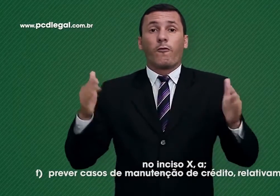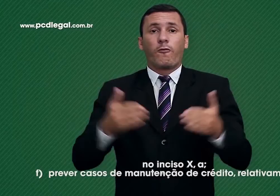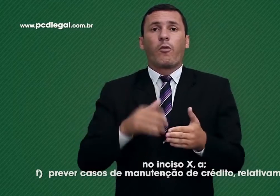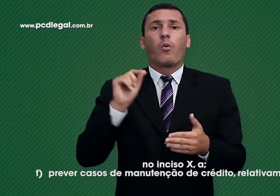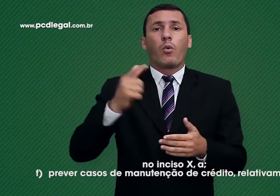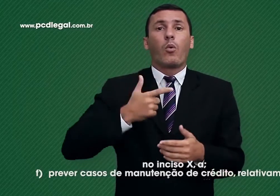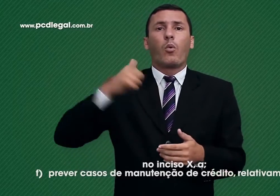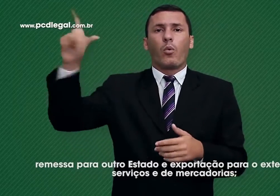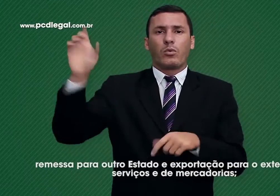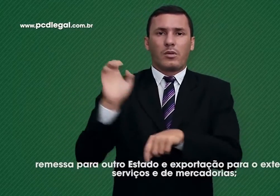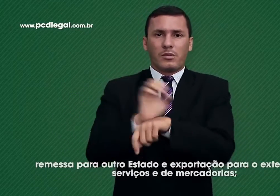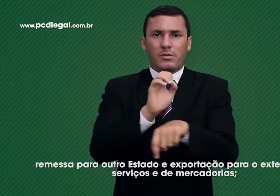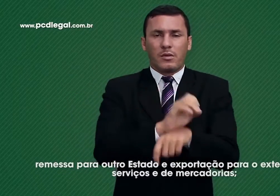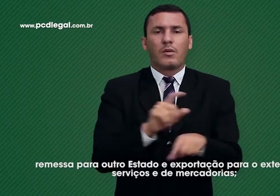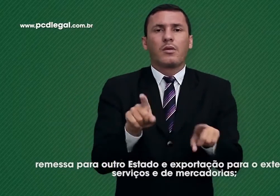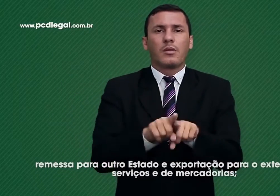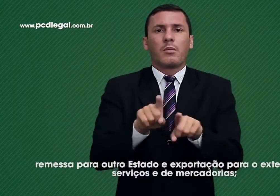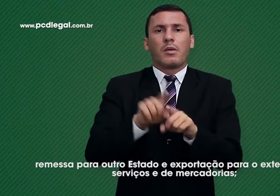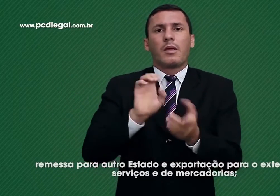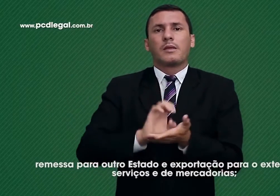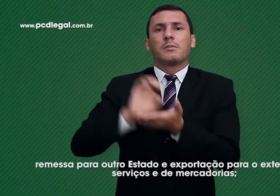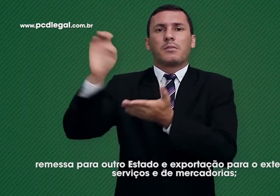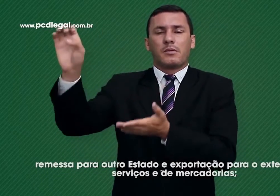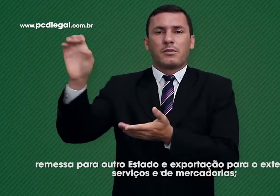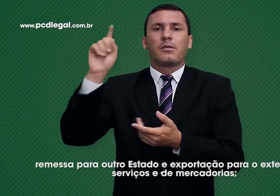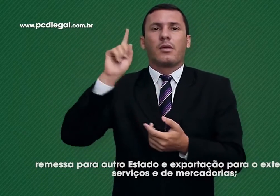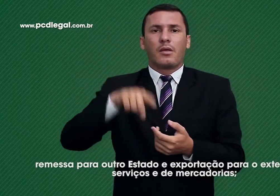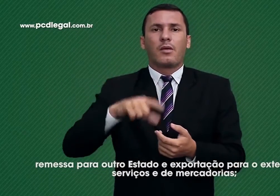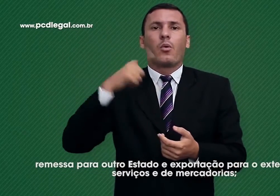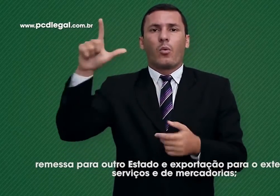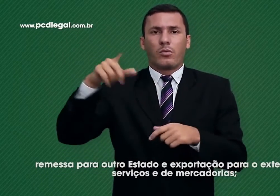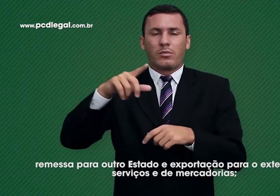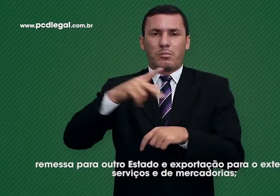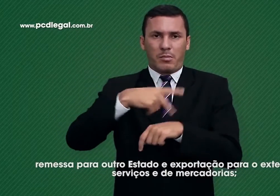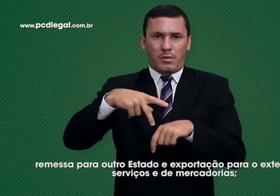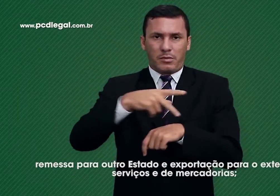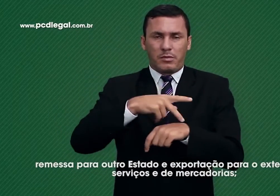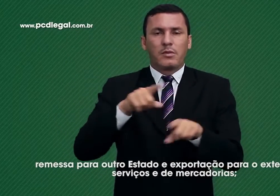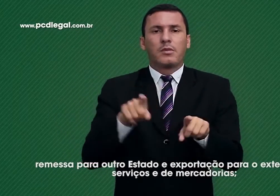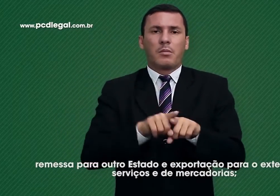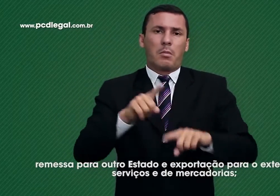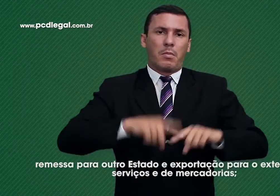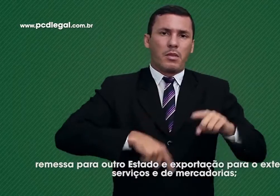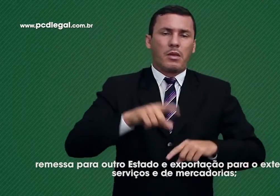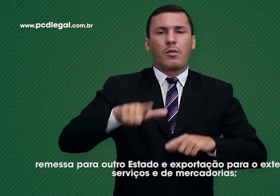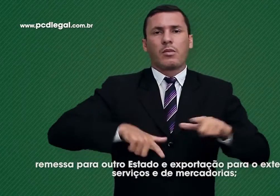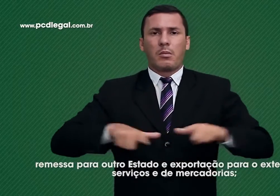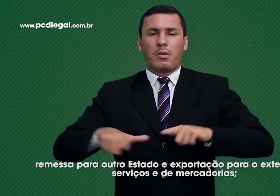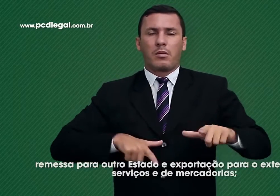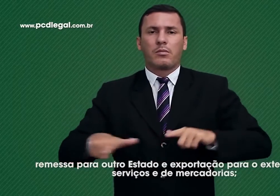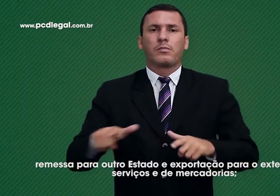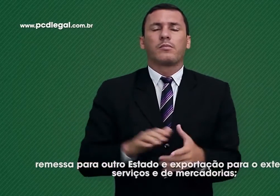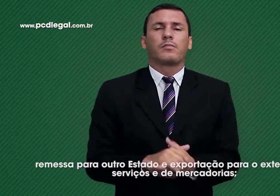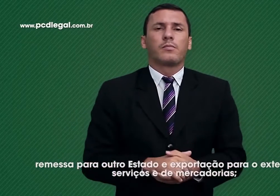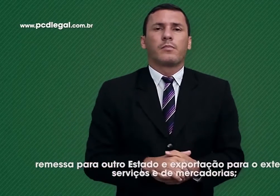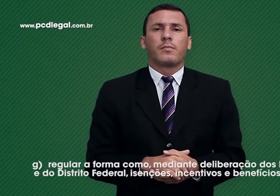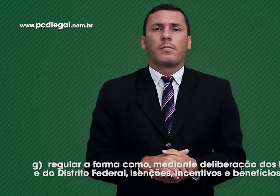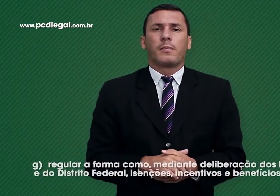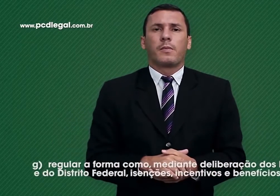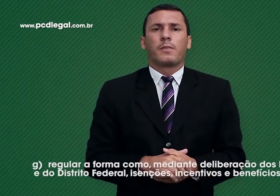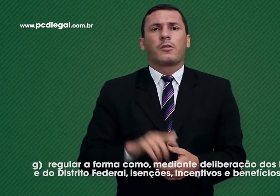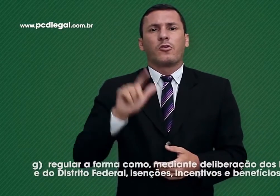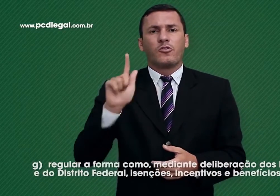crédito relativamente à remessa para outro estado e exportação para o exterior de serviços e de